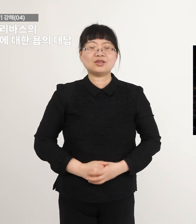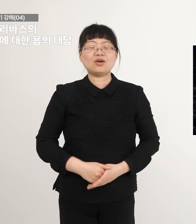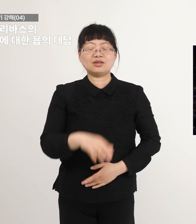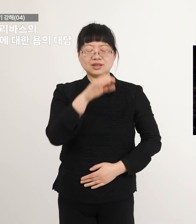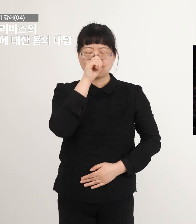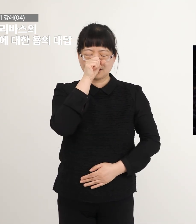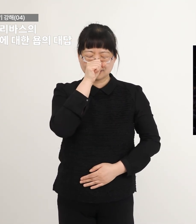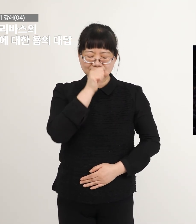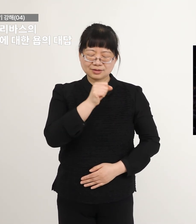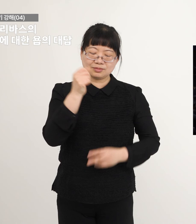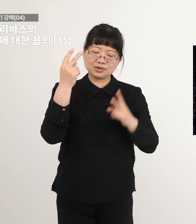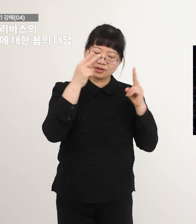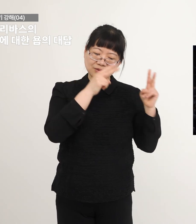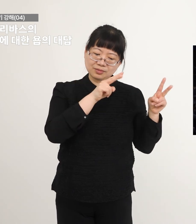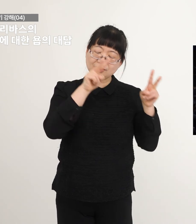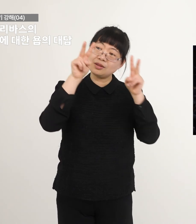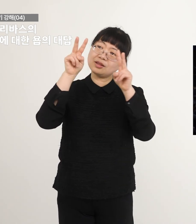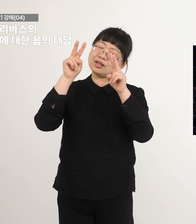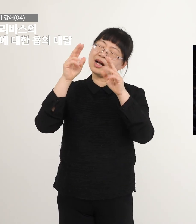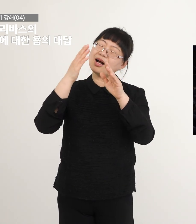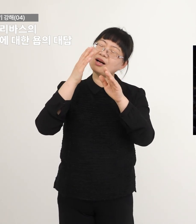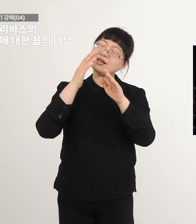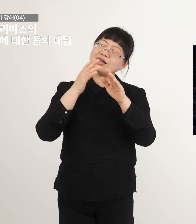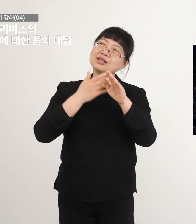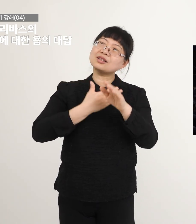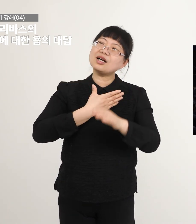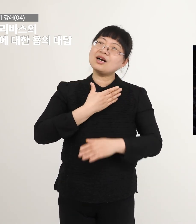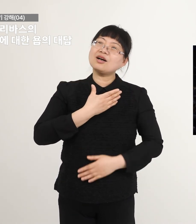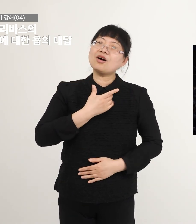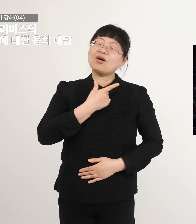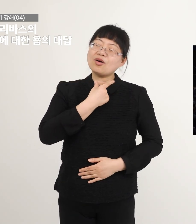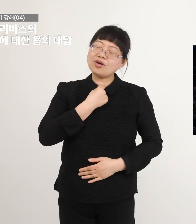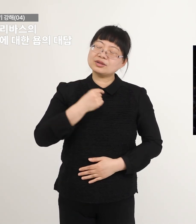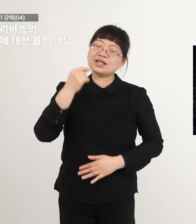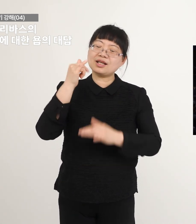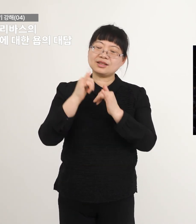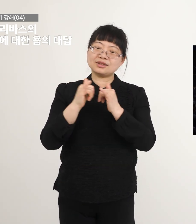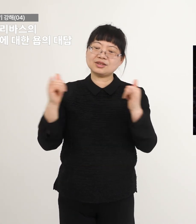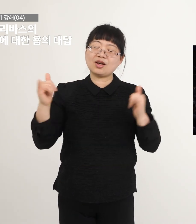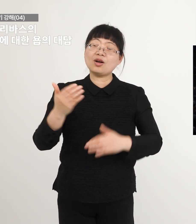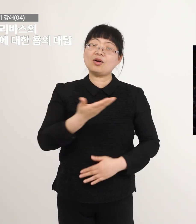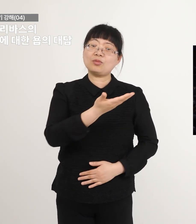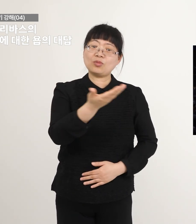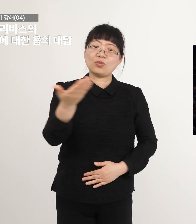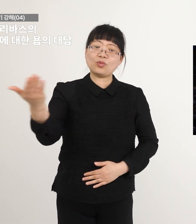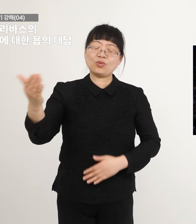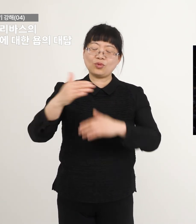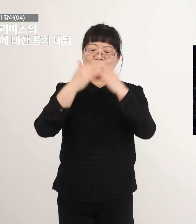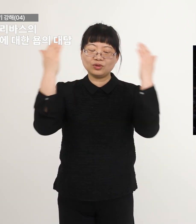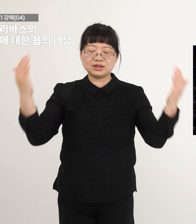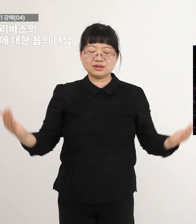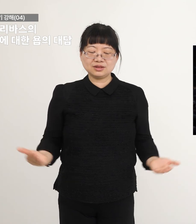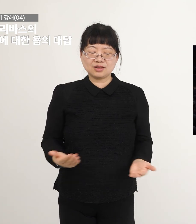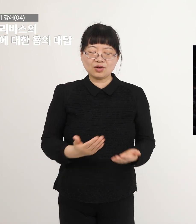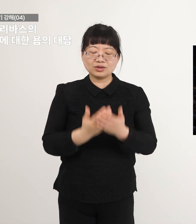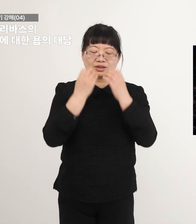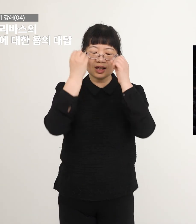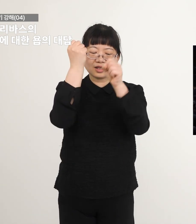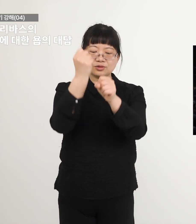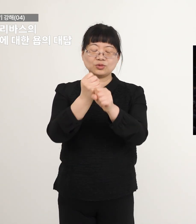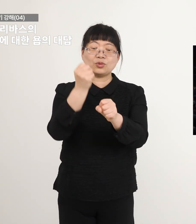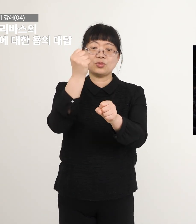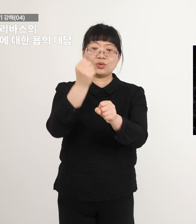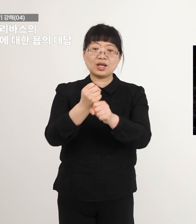하나님의 선하심을 날만하는 자, 너의 모든